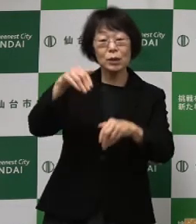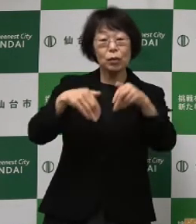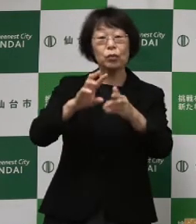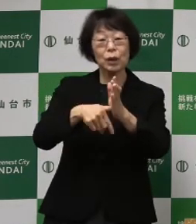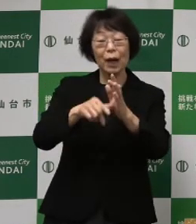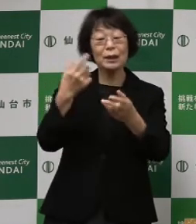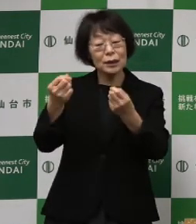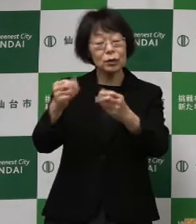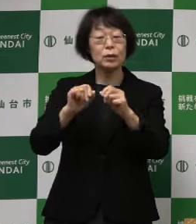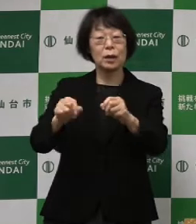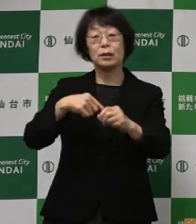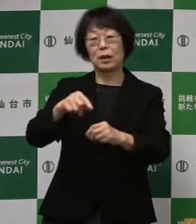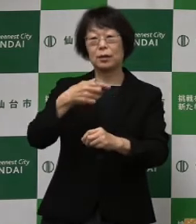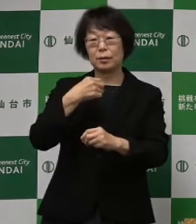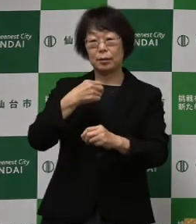います。